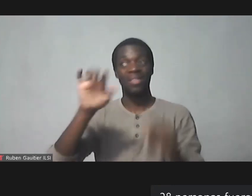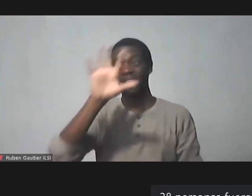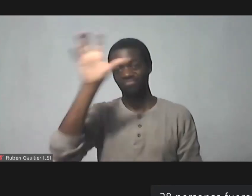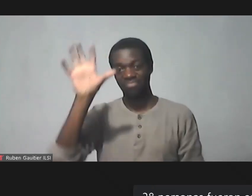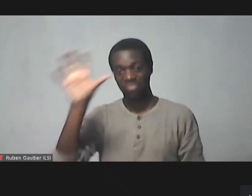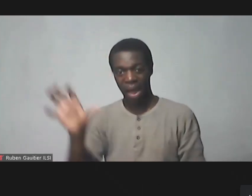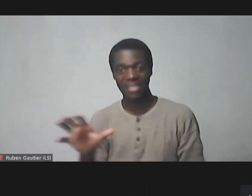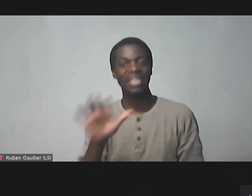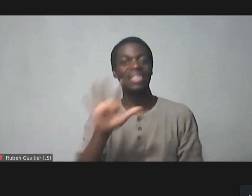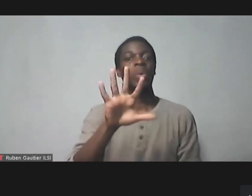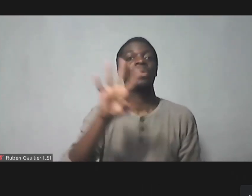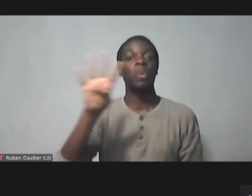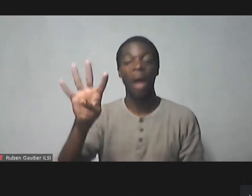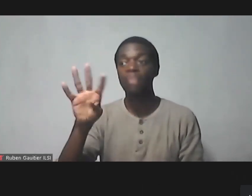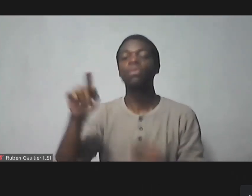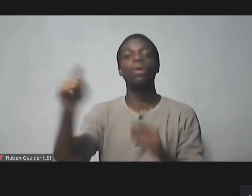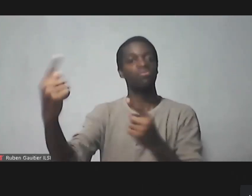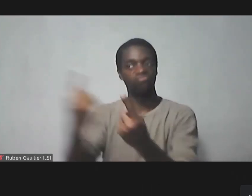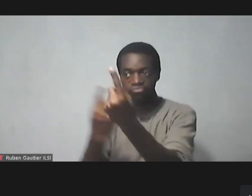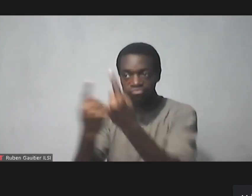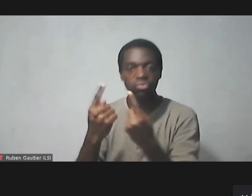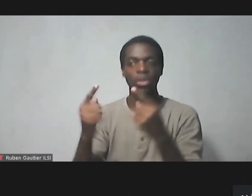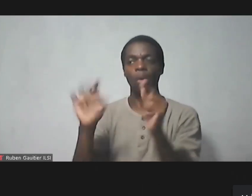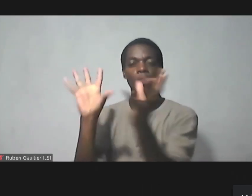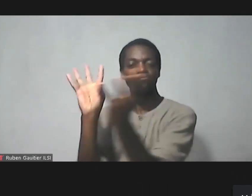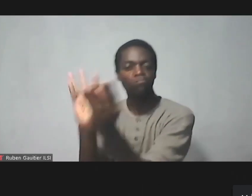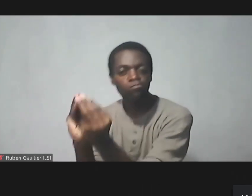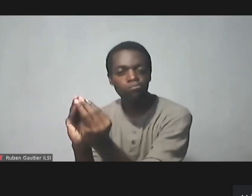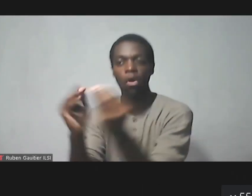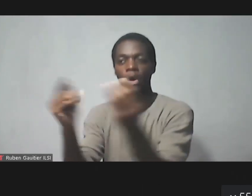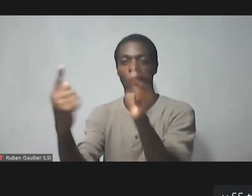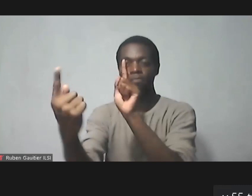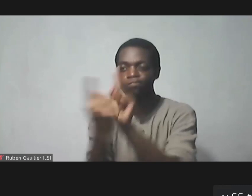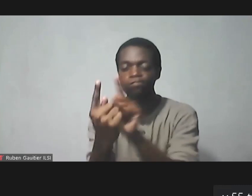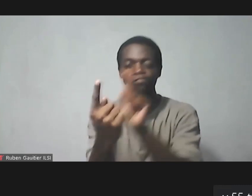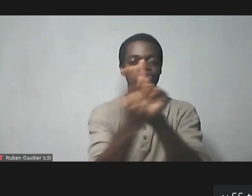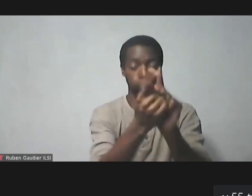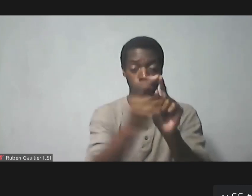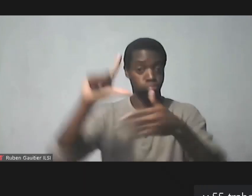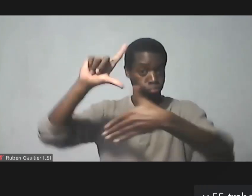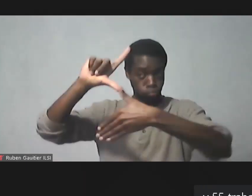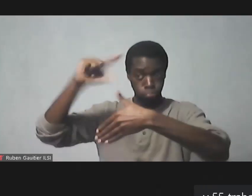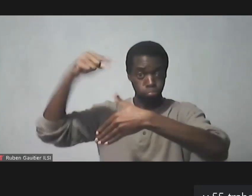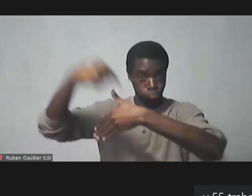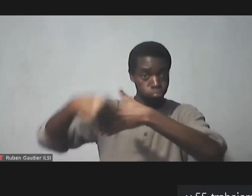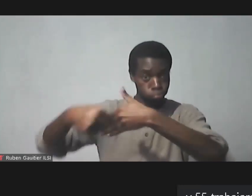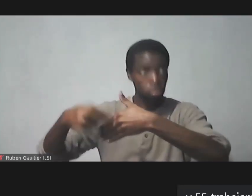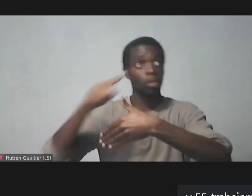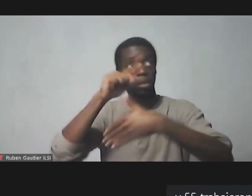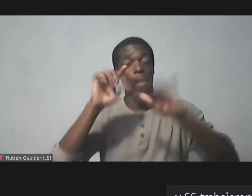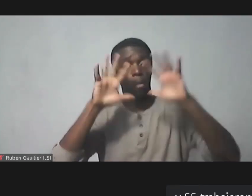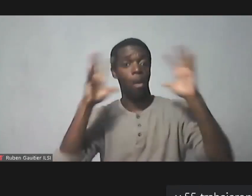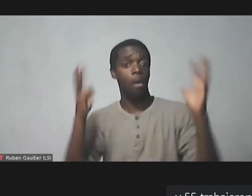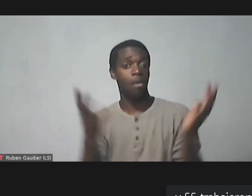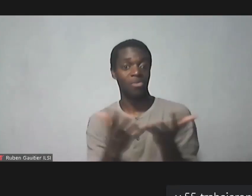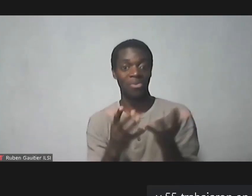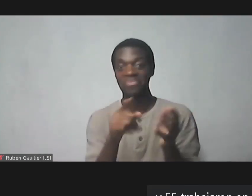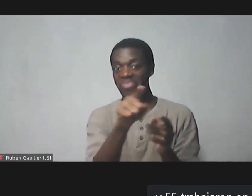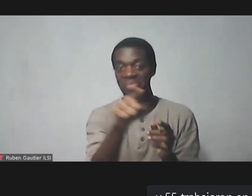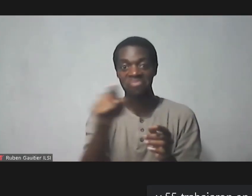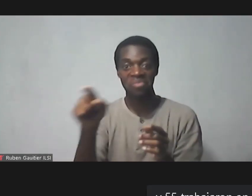grupos focales regionales, incluido en América Latina, con algunos de ustedes, pienso que